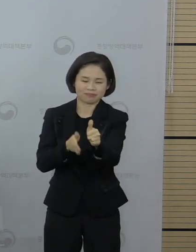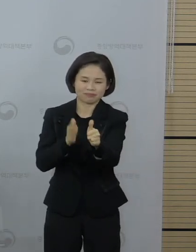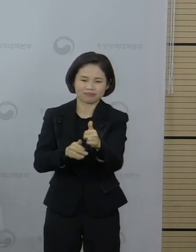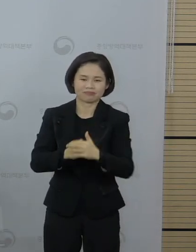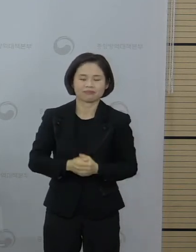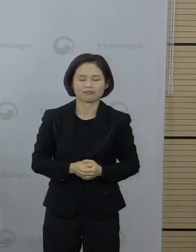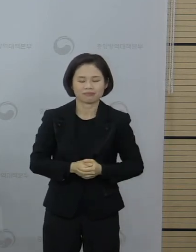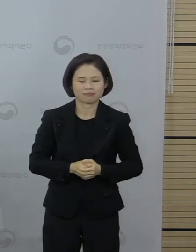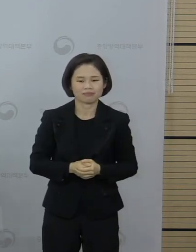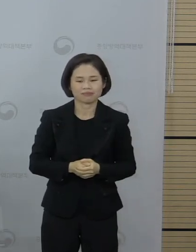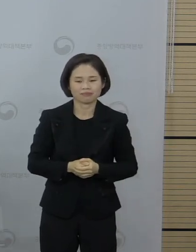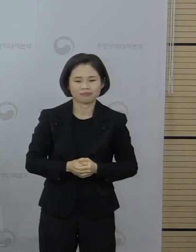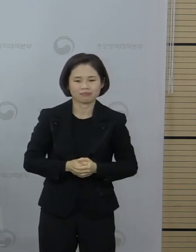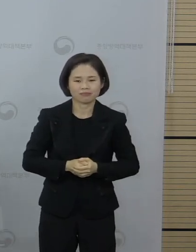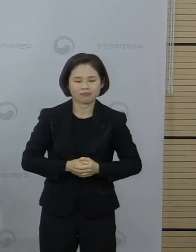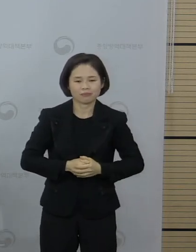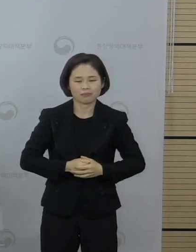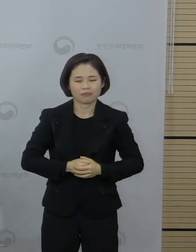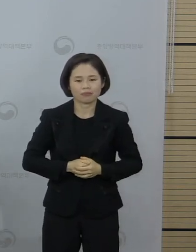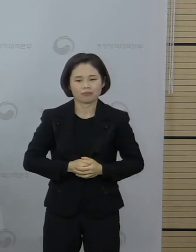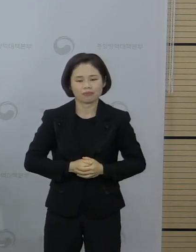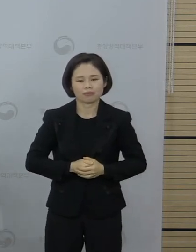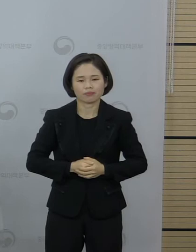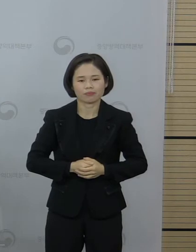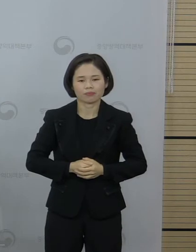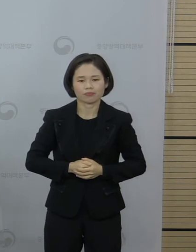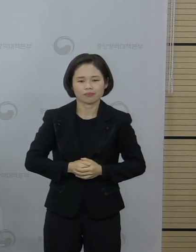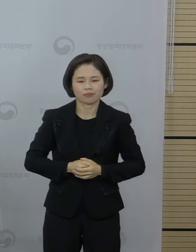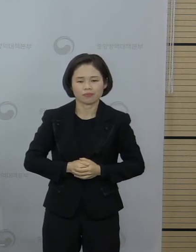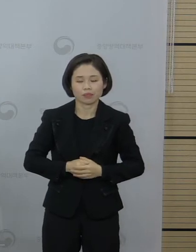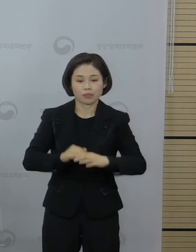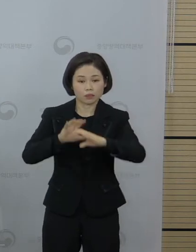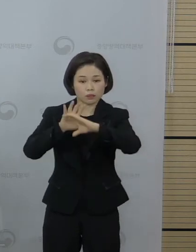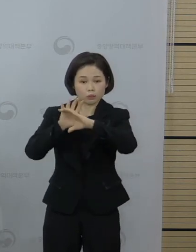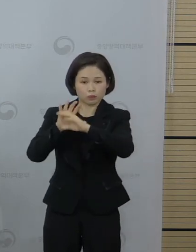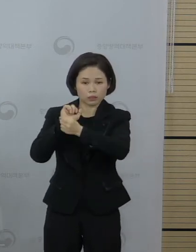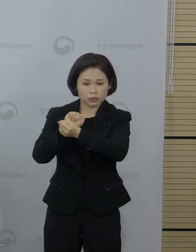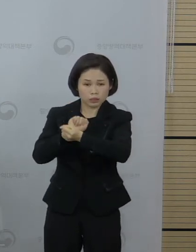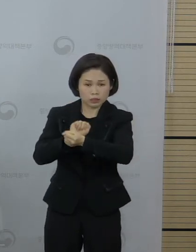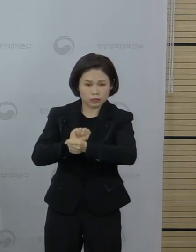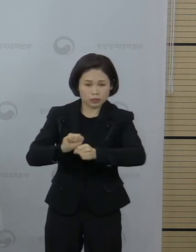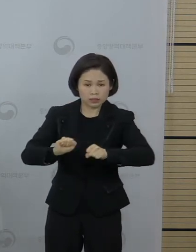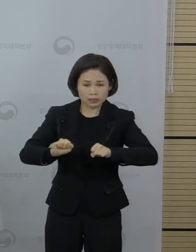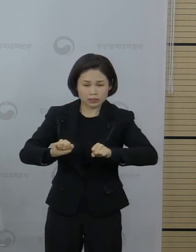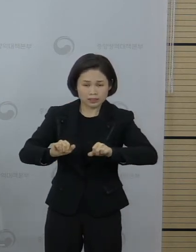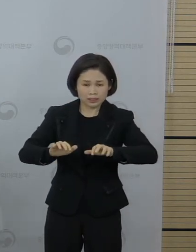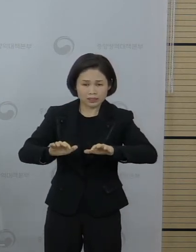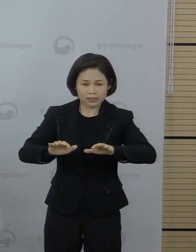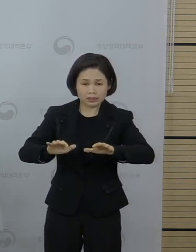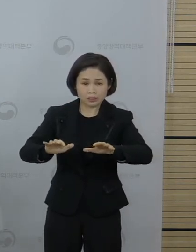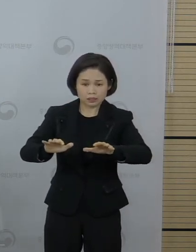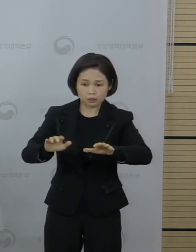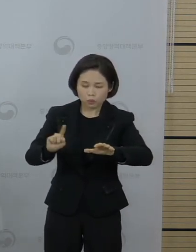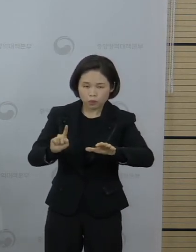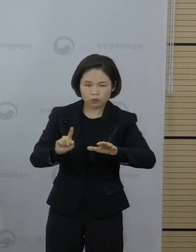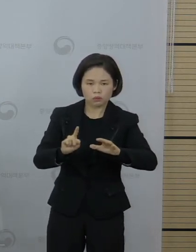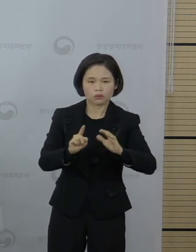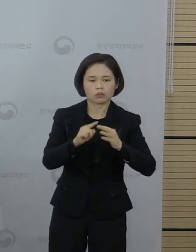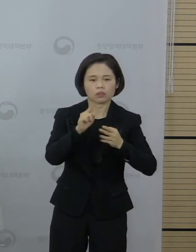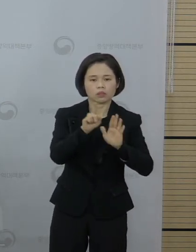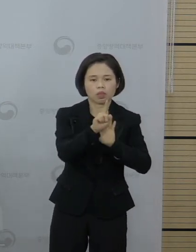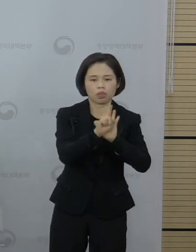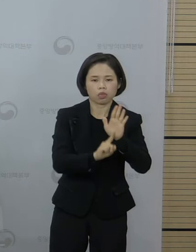끝으로 한 말씀 올리겠습니다. 코로나19 유행이 본격적인 겨울철에